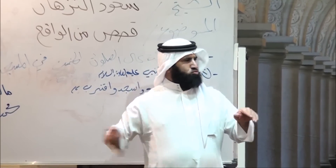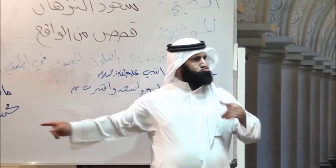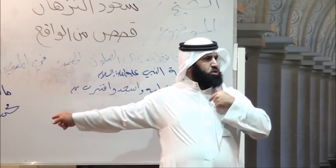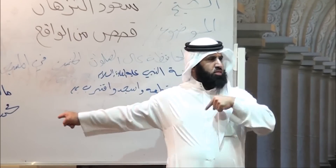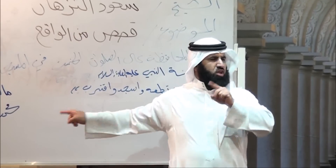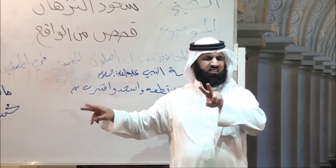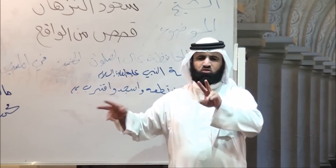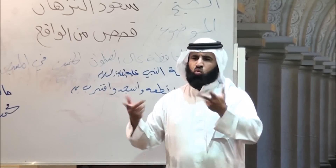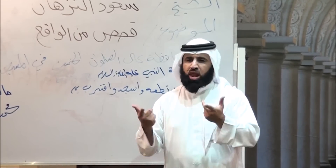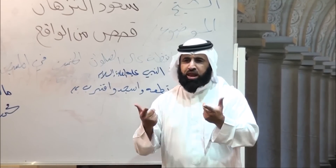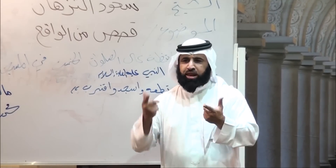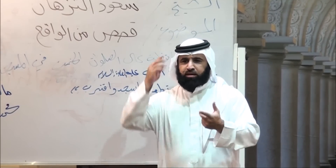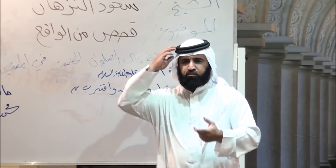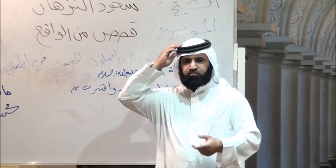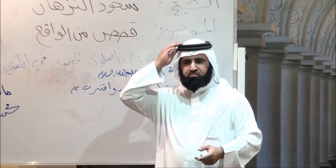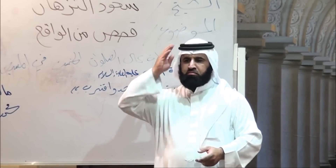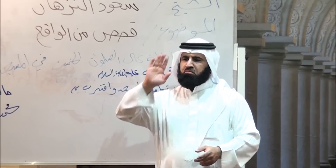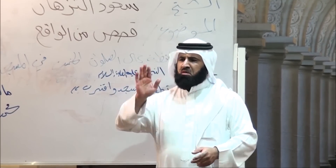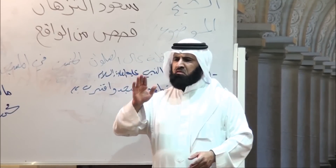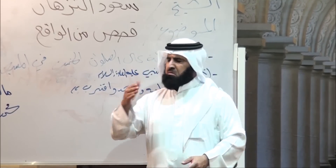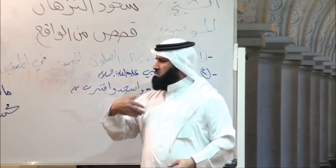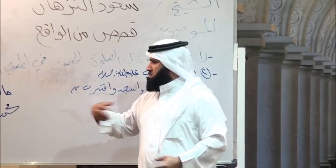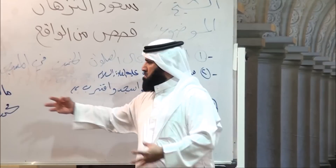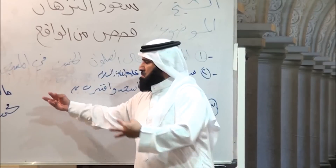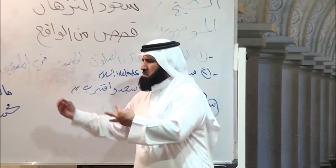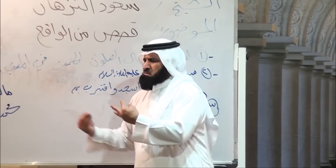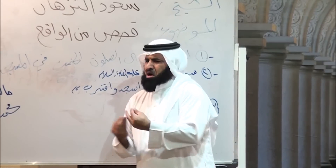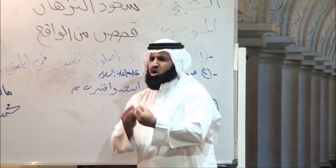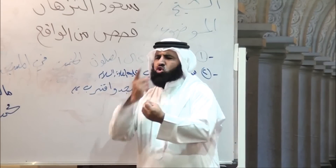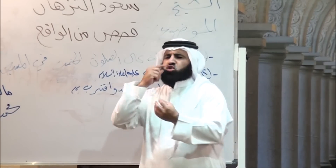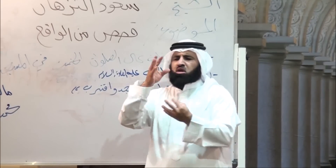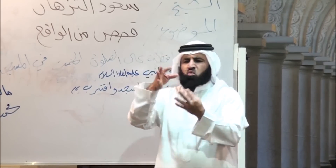قال فدلوني على بيت قديم.